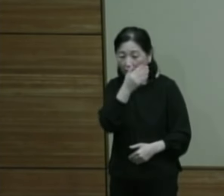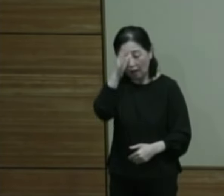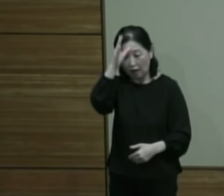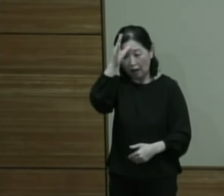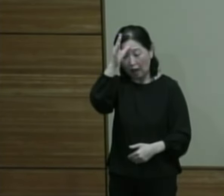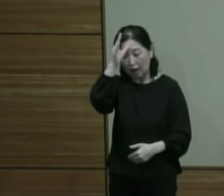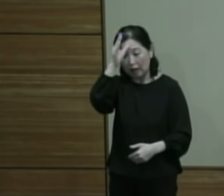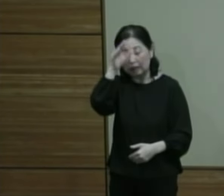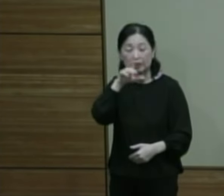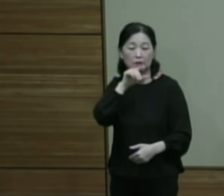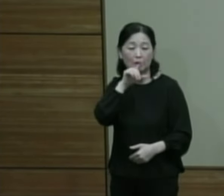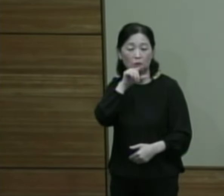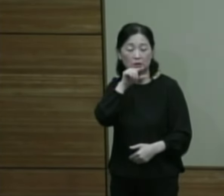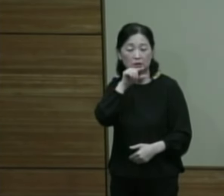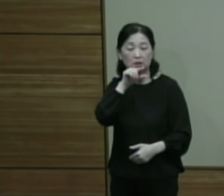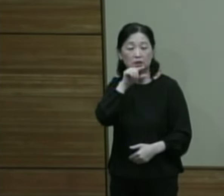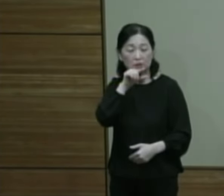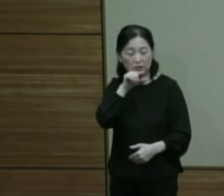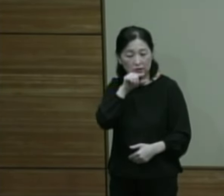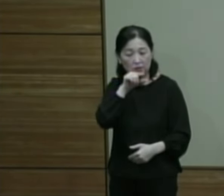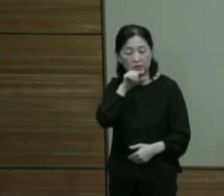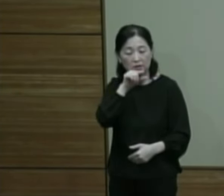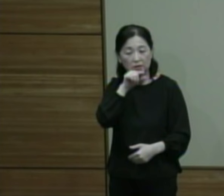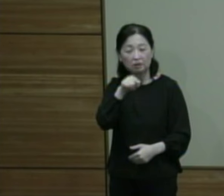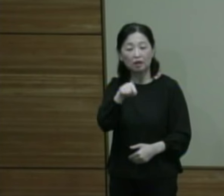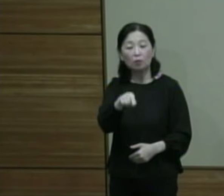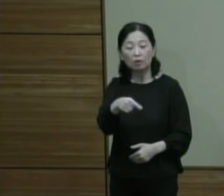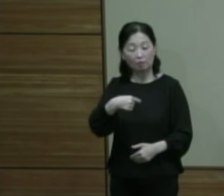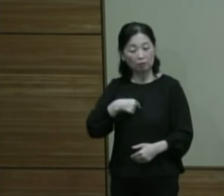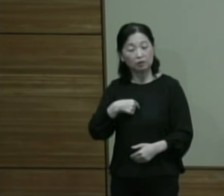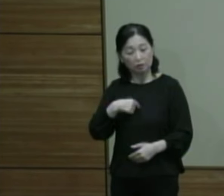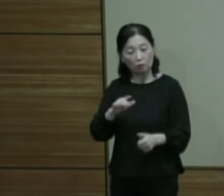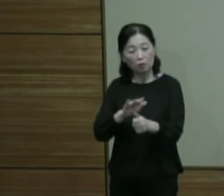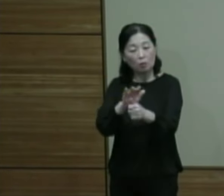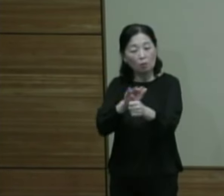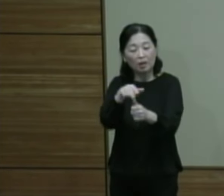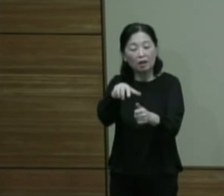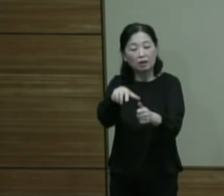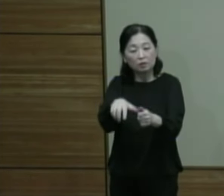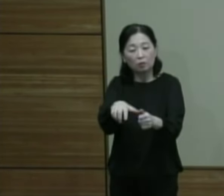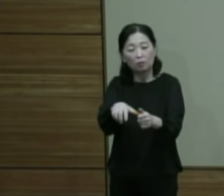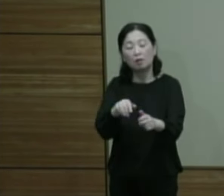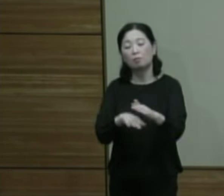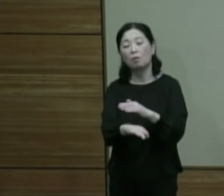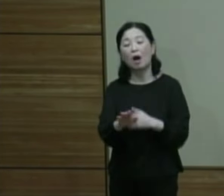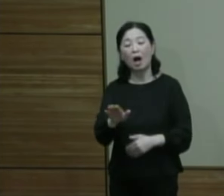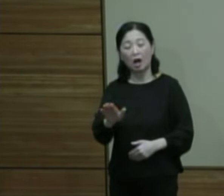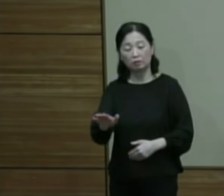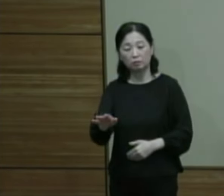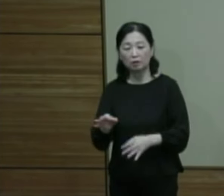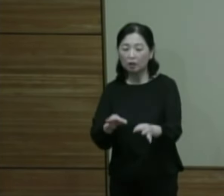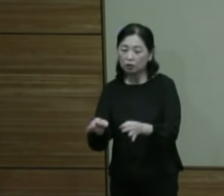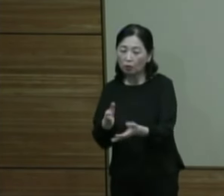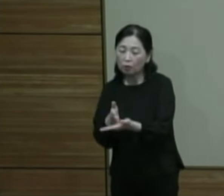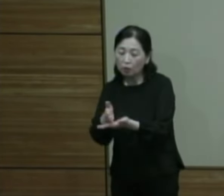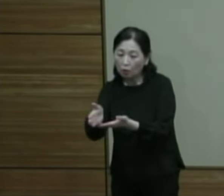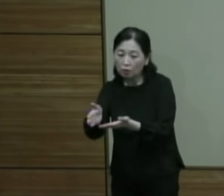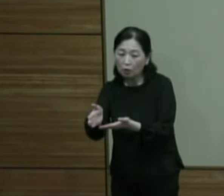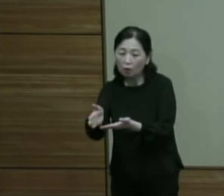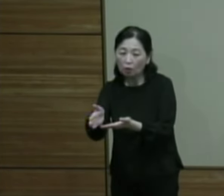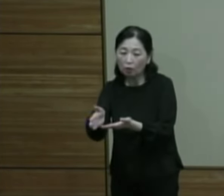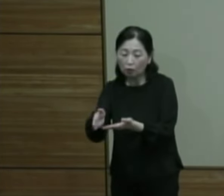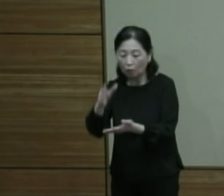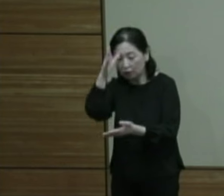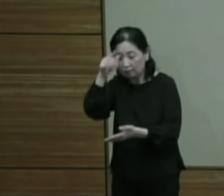な鳥なんです。これ今うちの養鶏研究所で保存をしております。一方で商業用の鶏と掛け合わせまして龍神コ